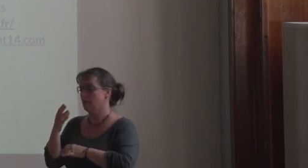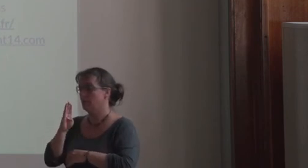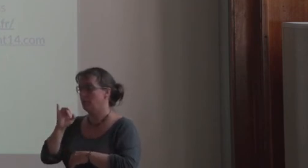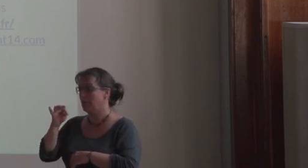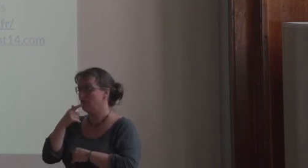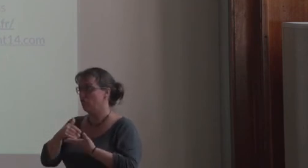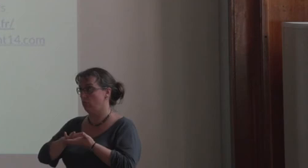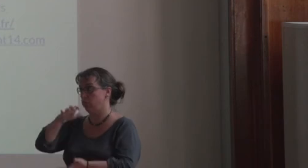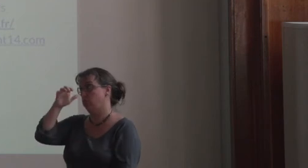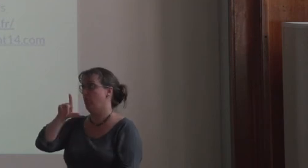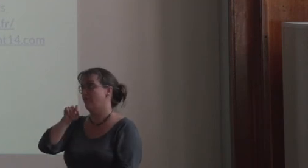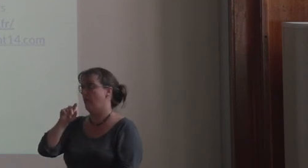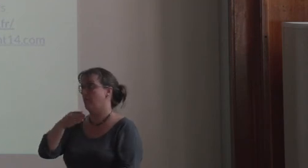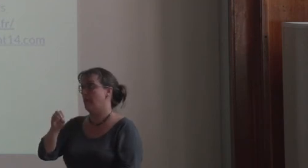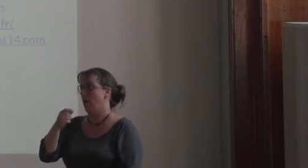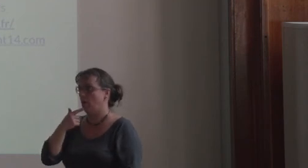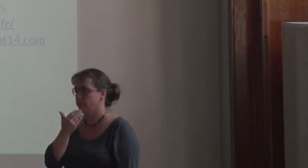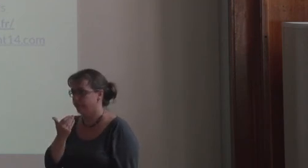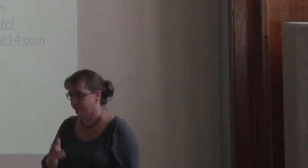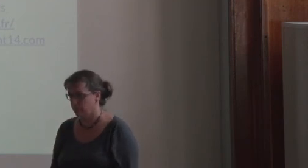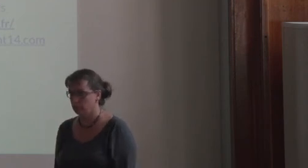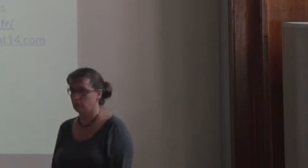ou 18 mégas. Donc, c'était pas.